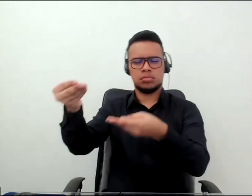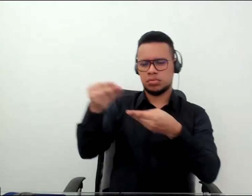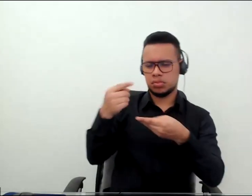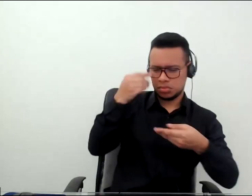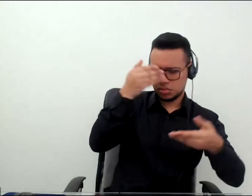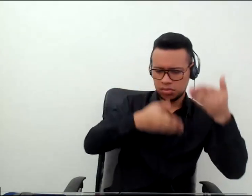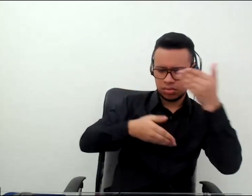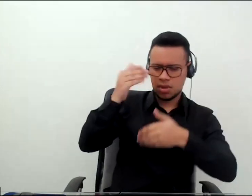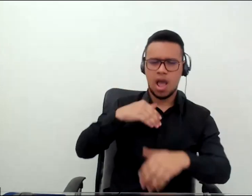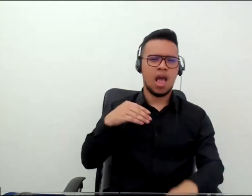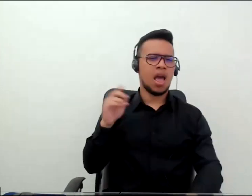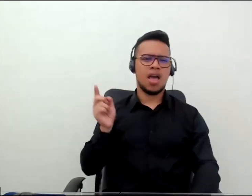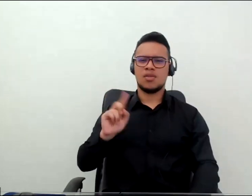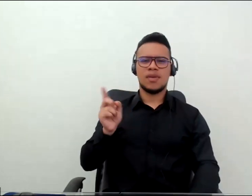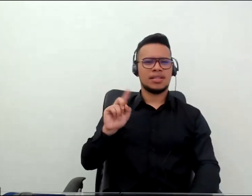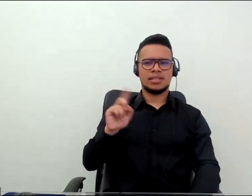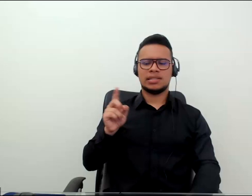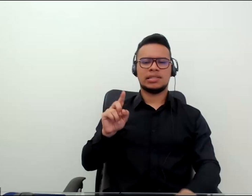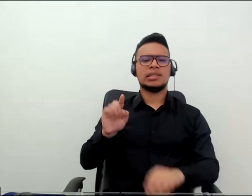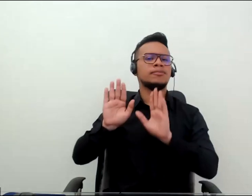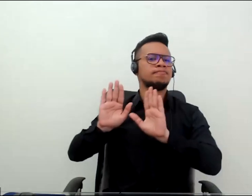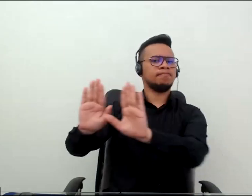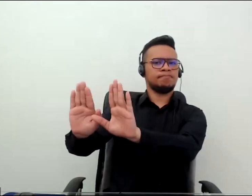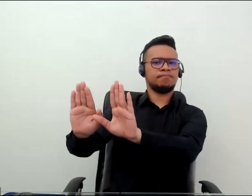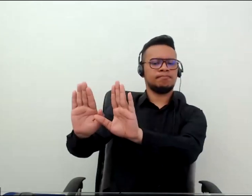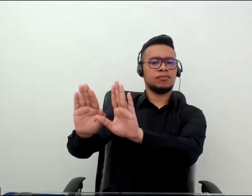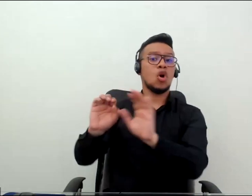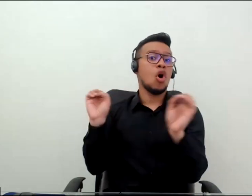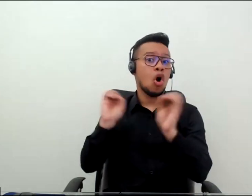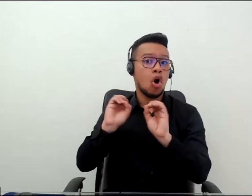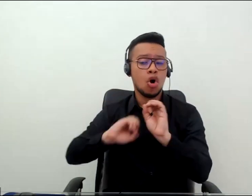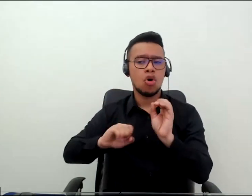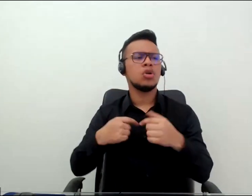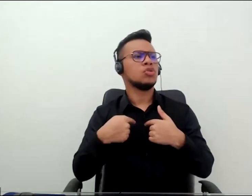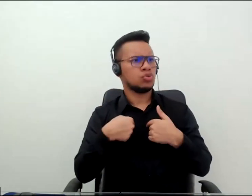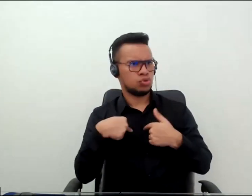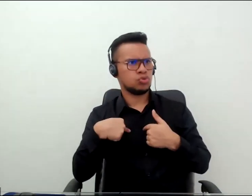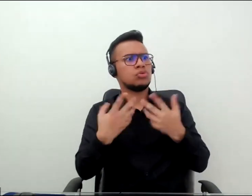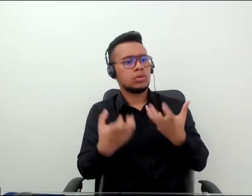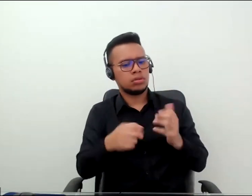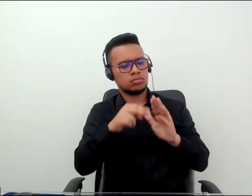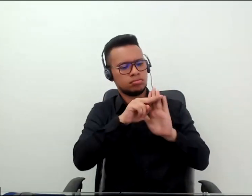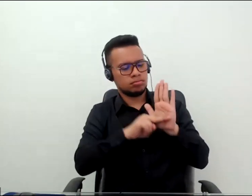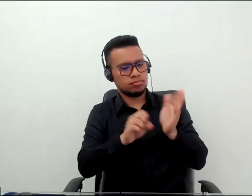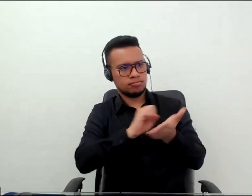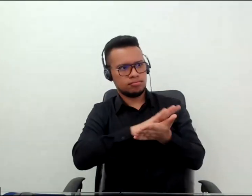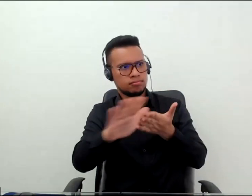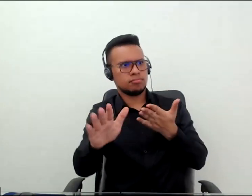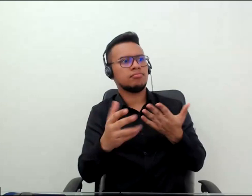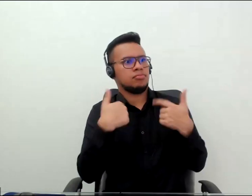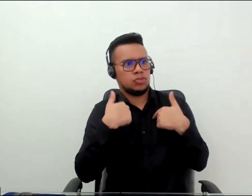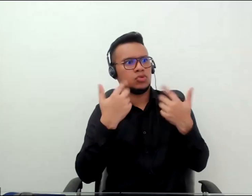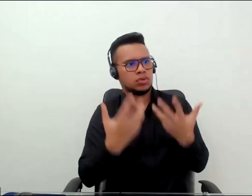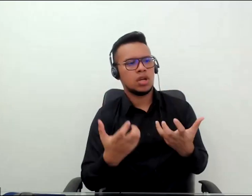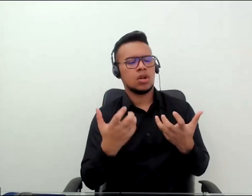se han presentado que el estudiante aspira ser beneficiario de la política gratis en dos de